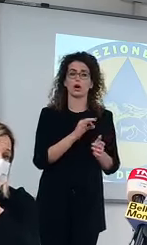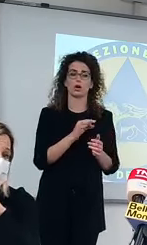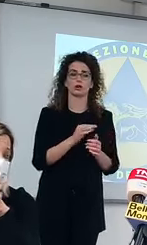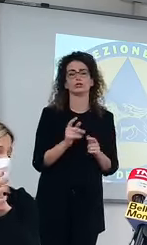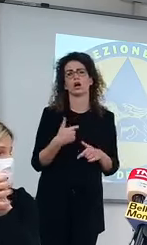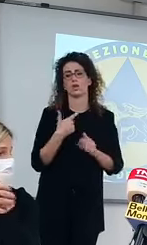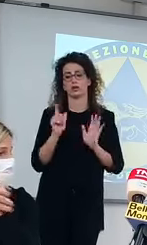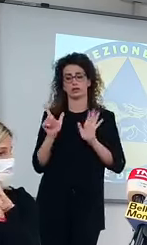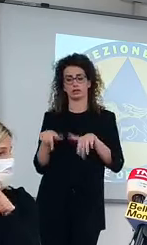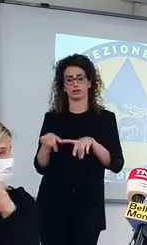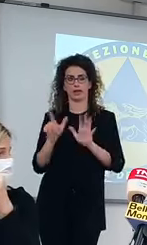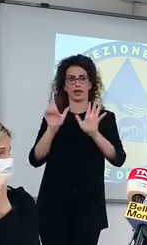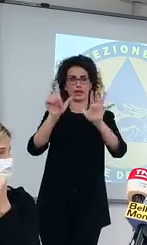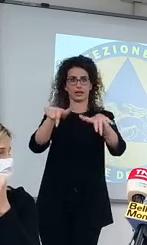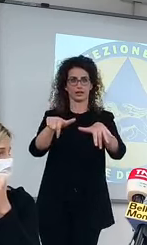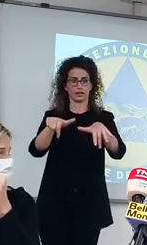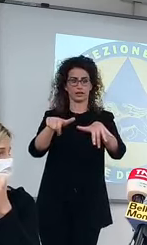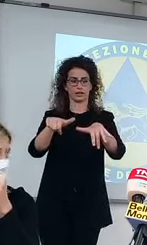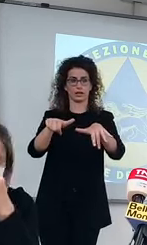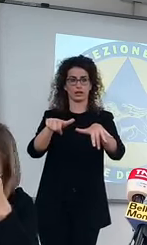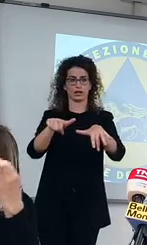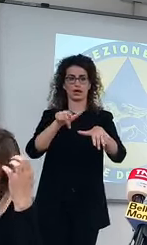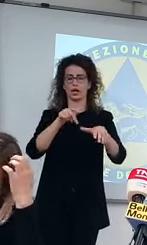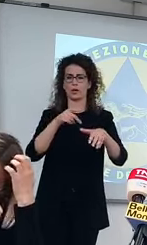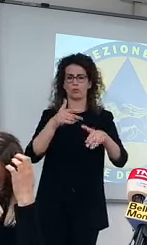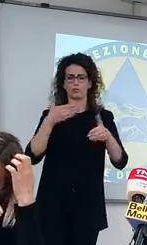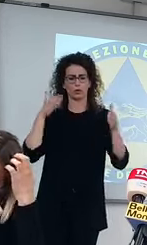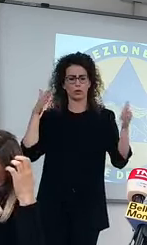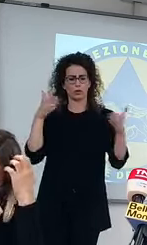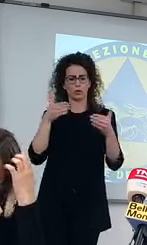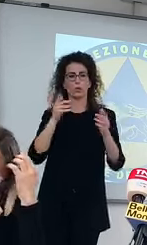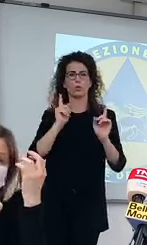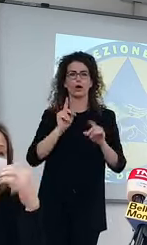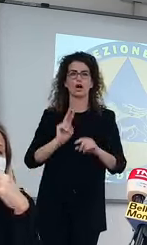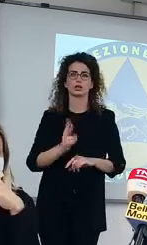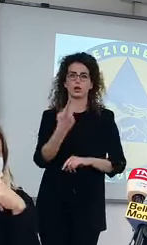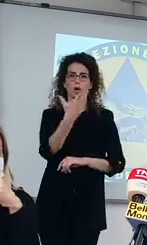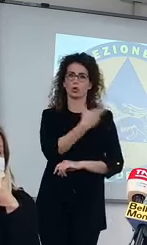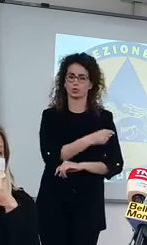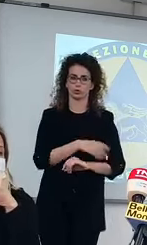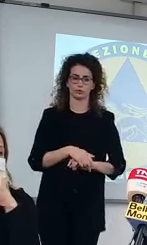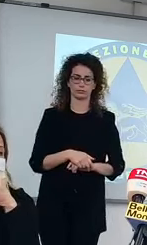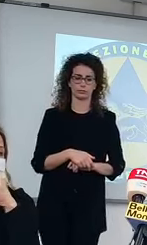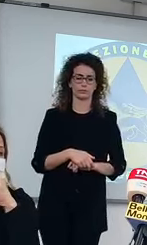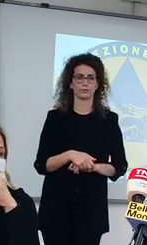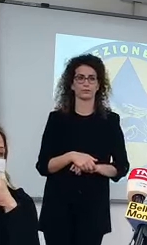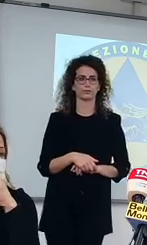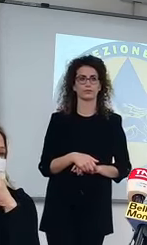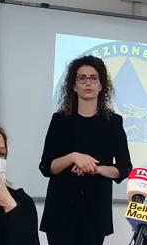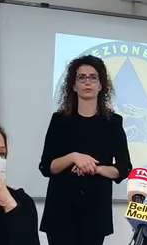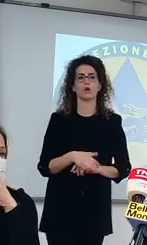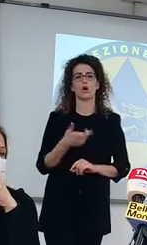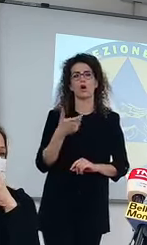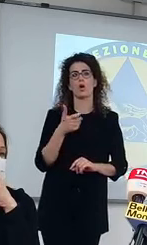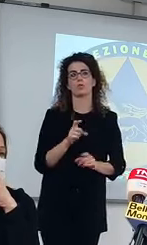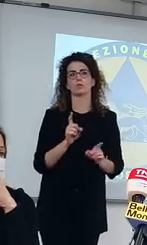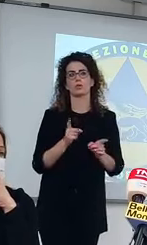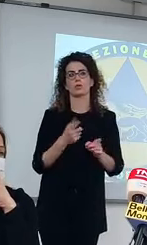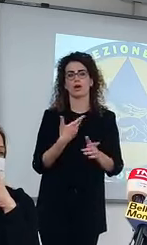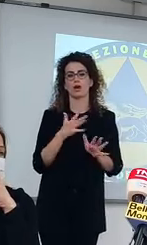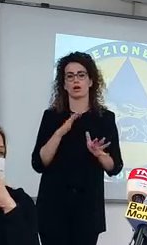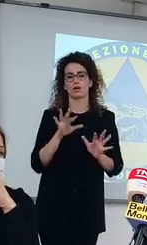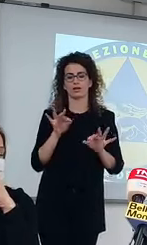sta settimana e la prossima faremo soprattutto richiami. Ok. Perché stanno arrivando le 12